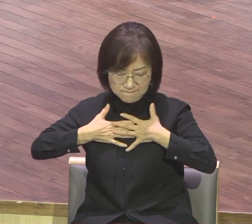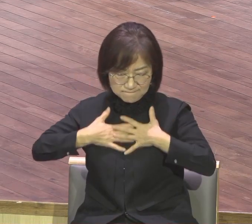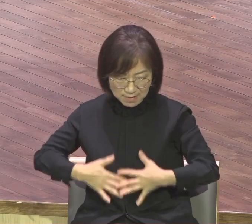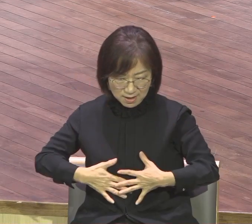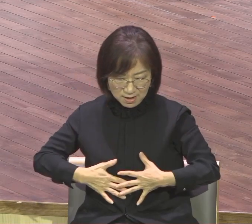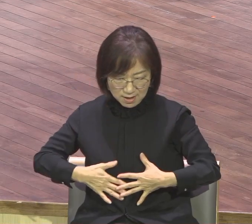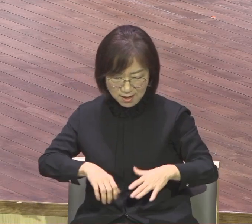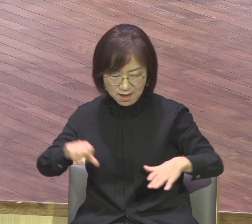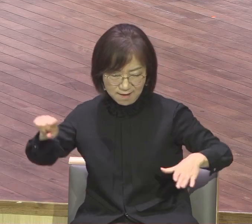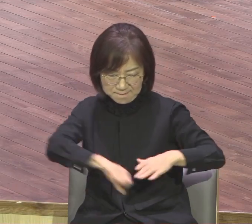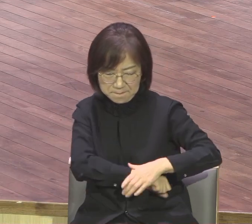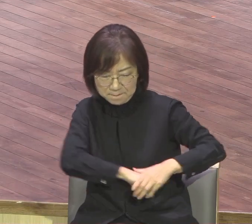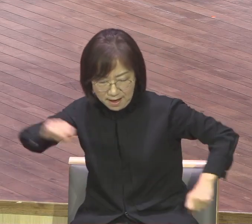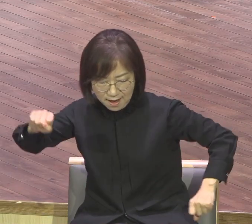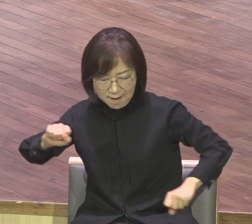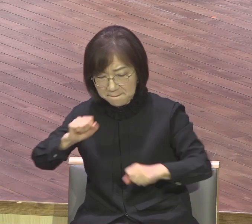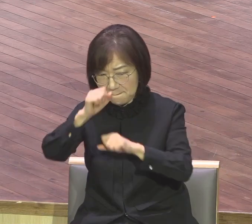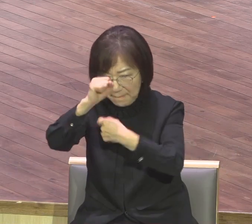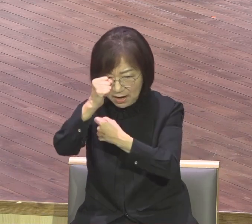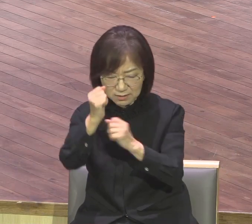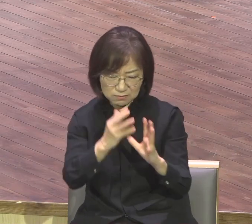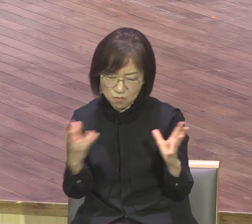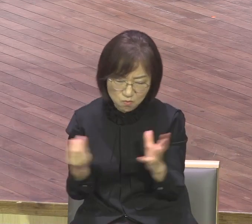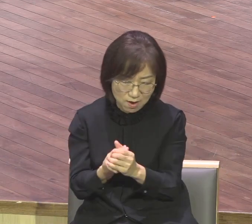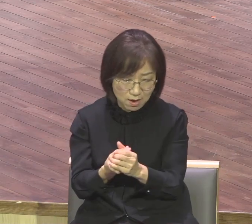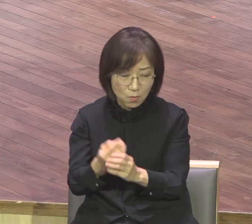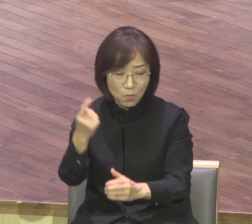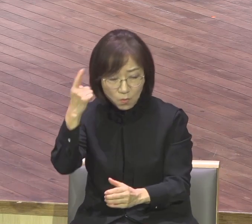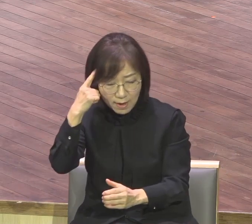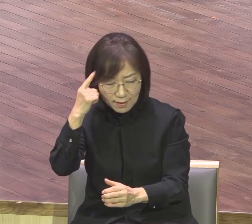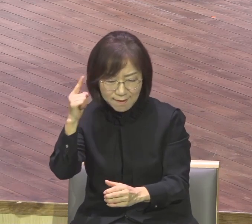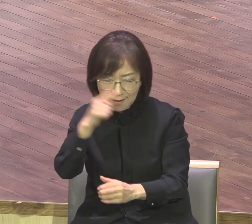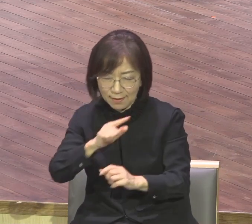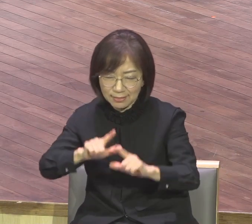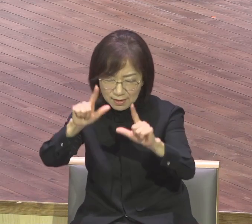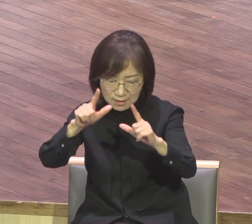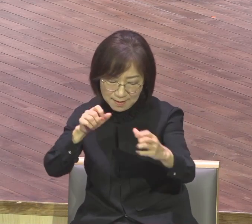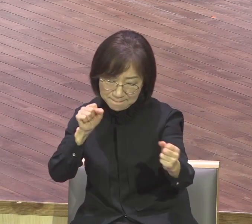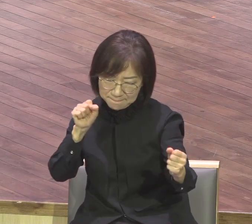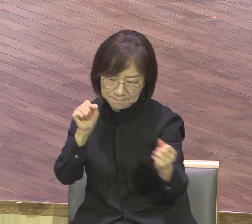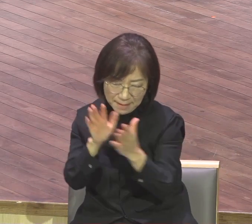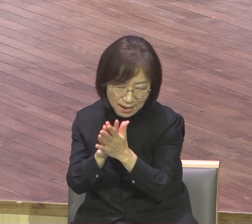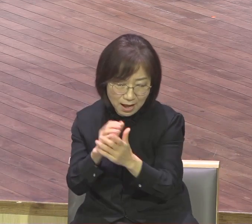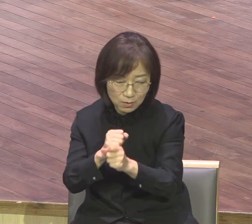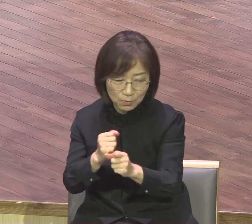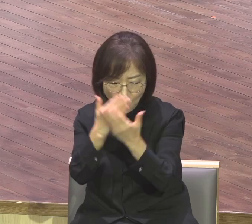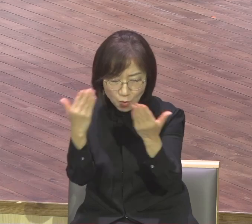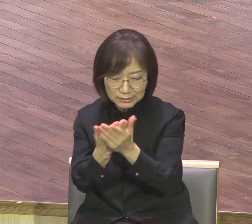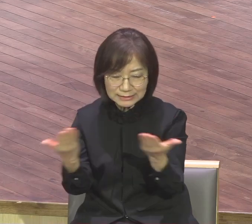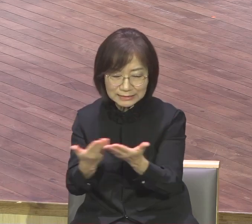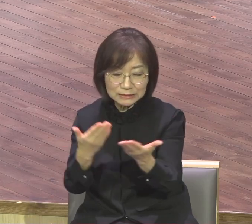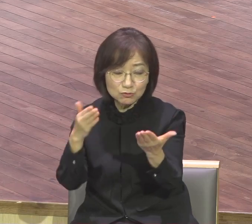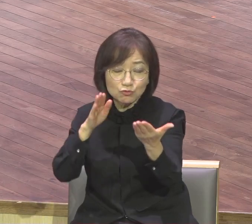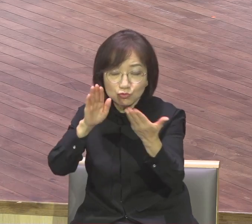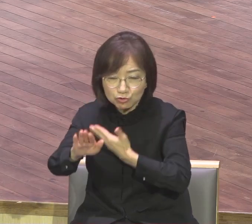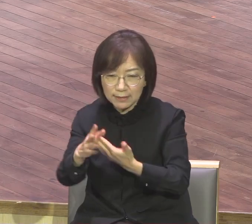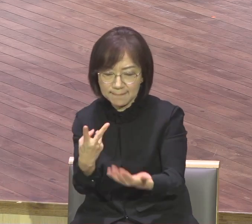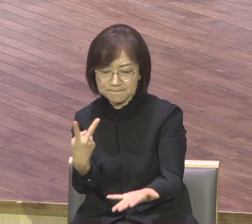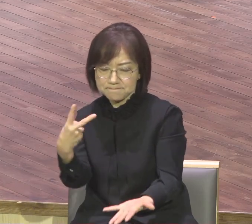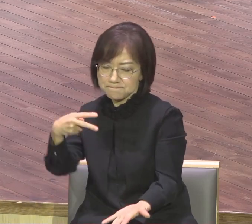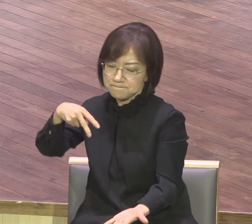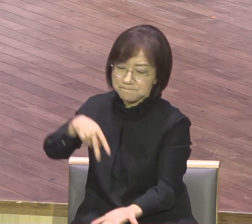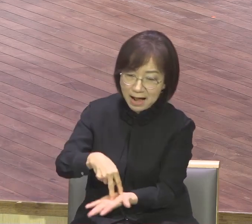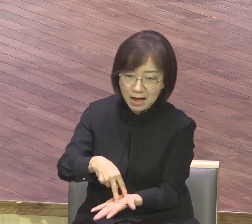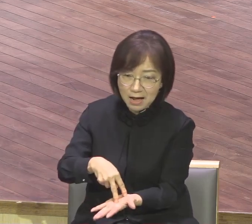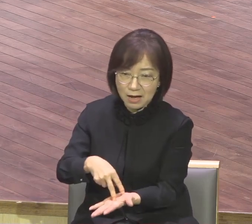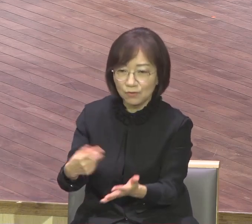이는 악한 날에 너희가 능히 대적하고 모든 일을 향한 후에 서기 위함이라. Toma toda la armadura de Dios para que podáis